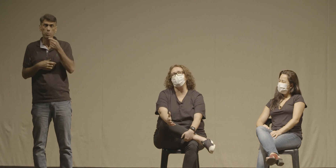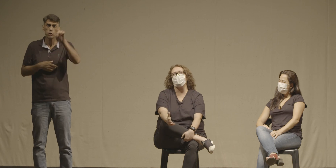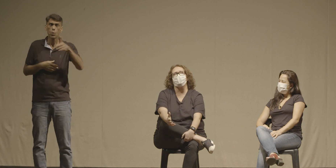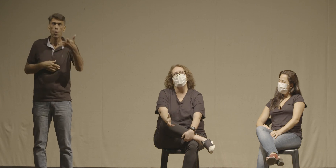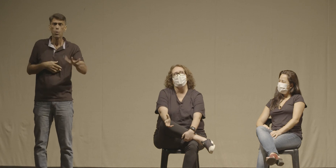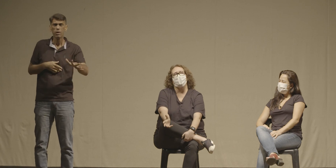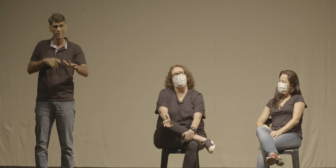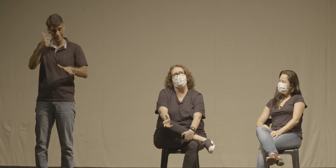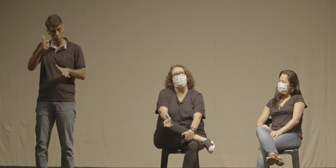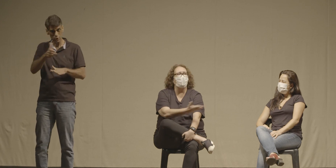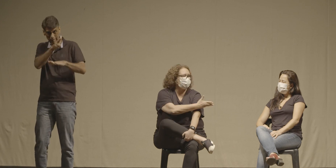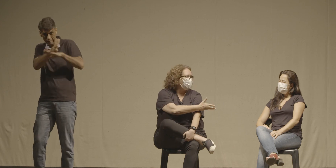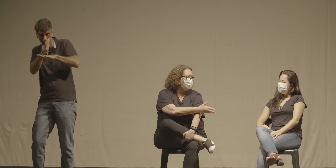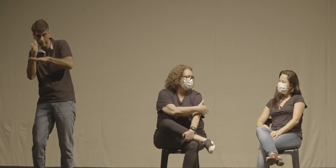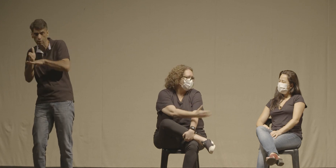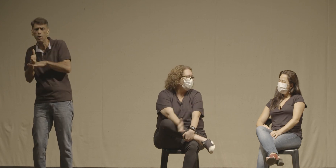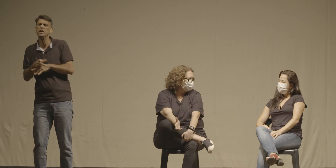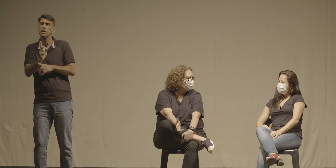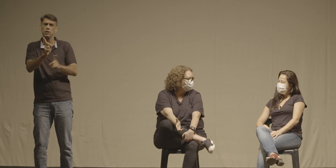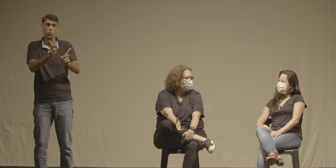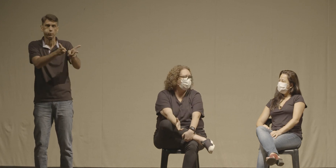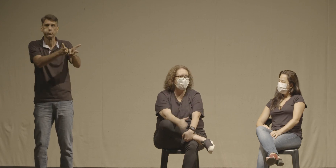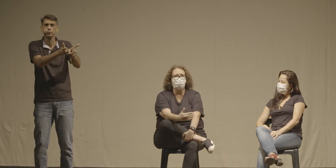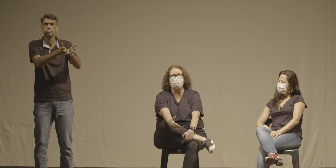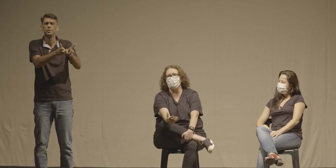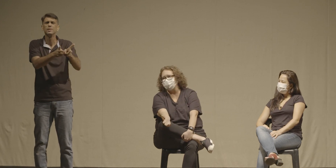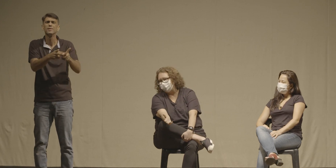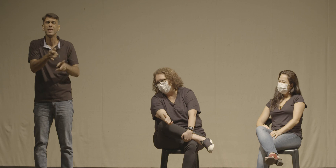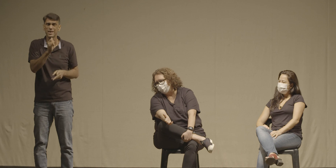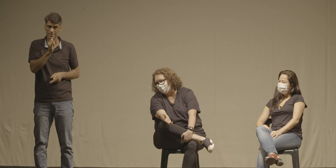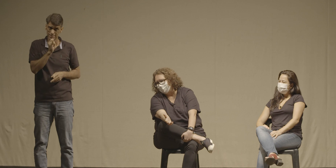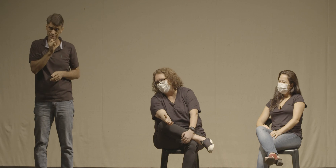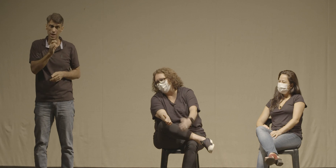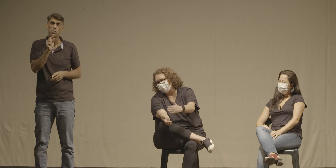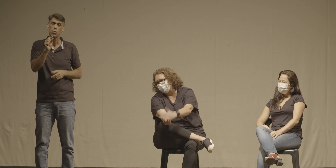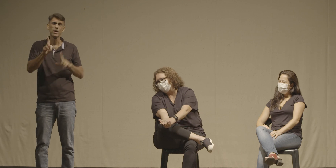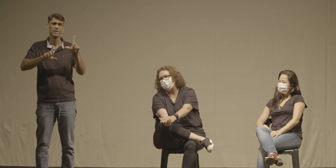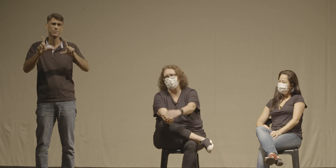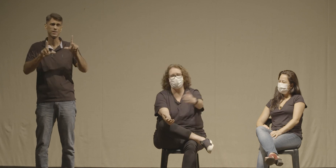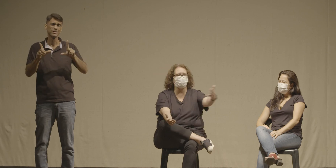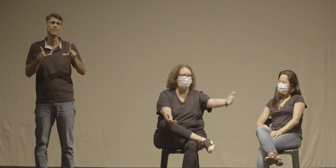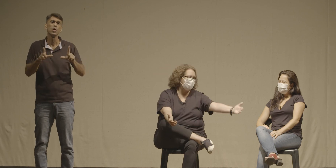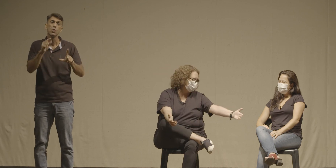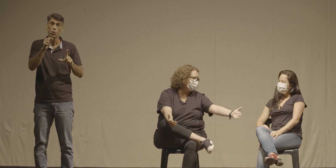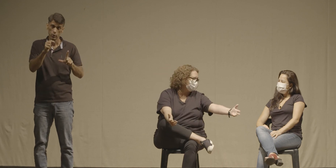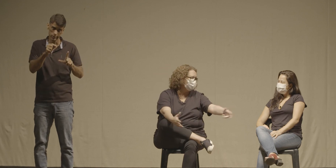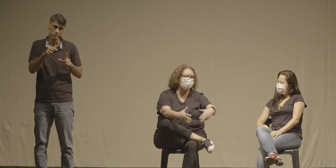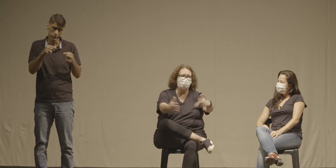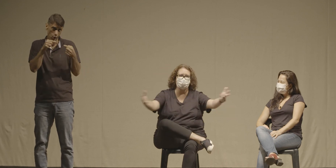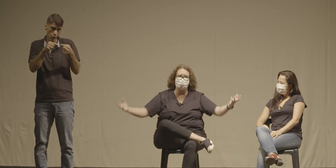Então, assim, eu acho que são alguns exemplos aí de televisão, mas que a gente pode estender